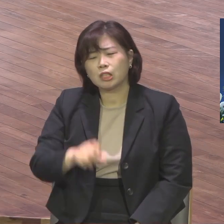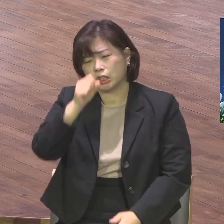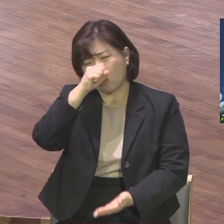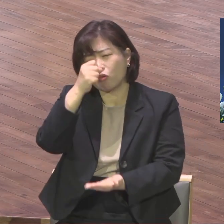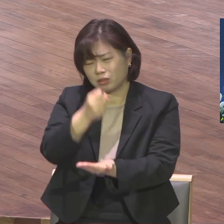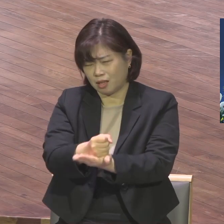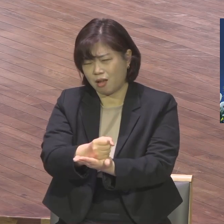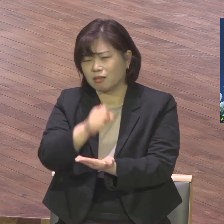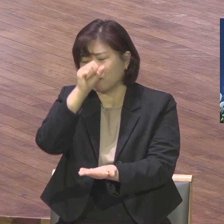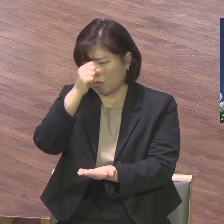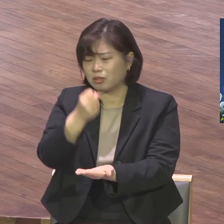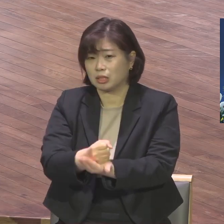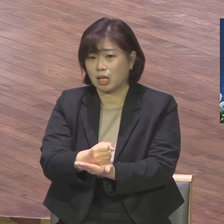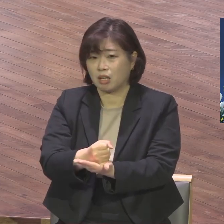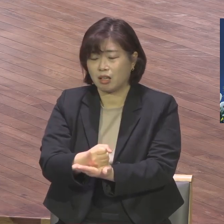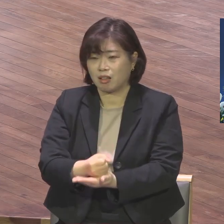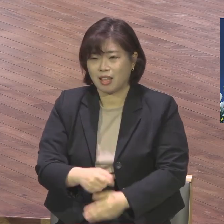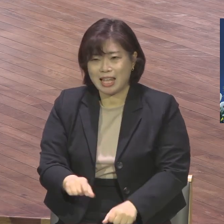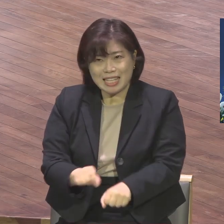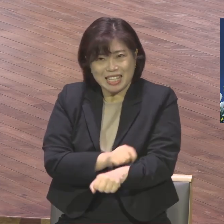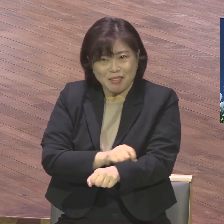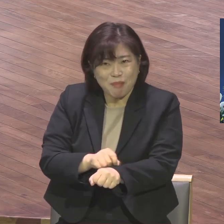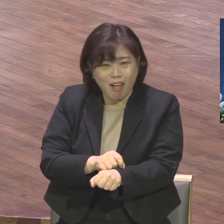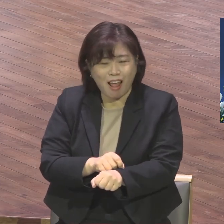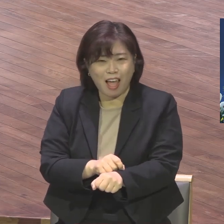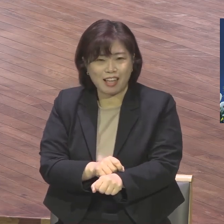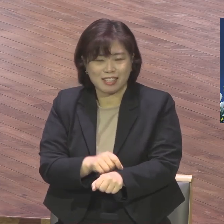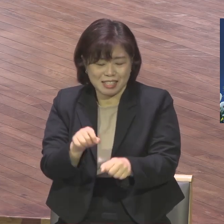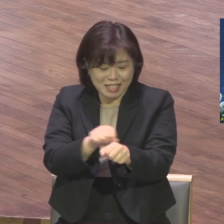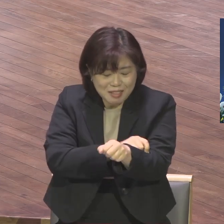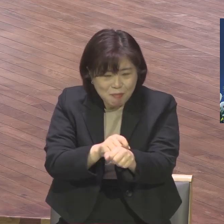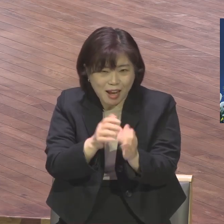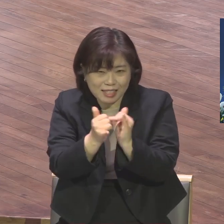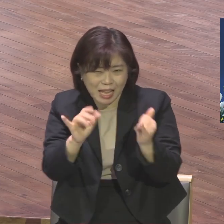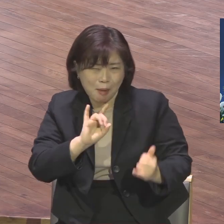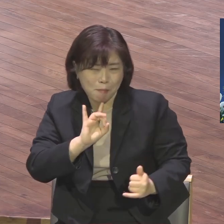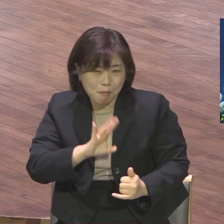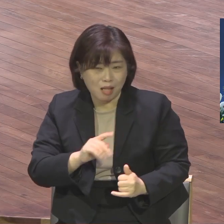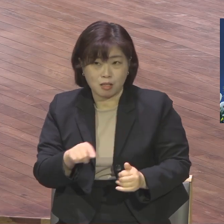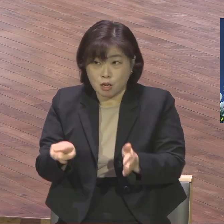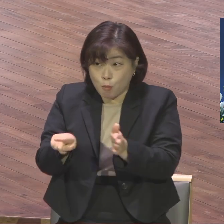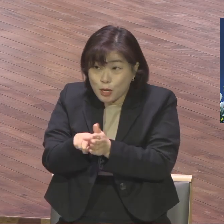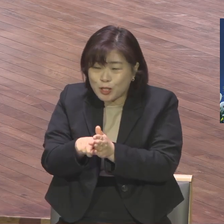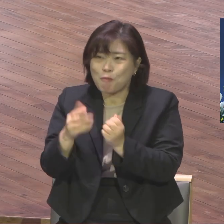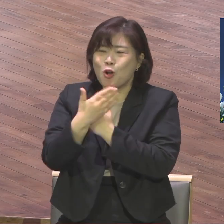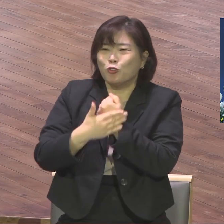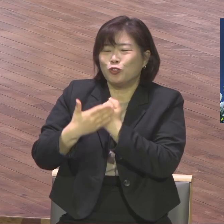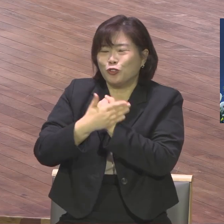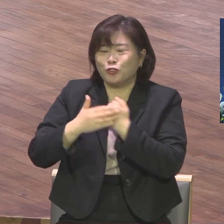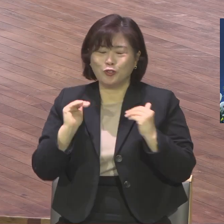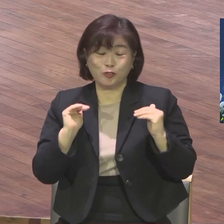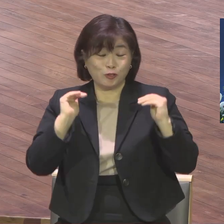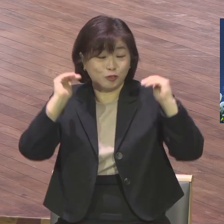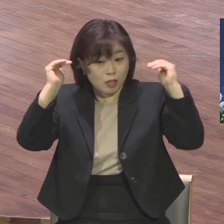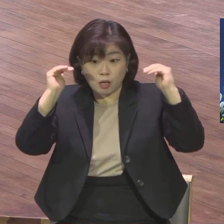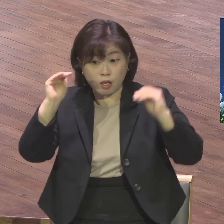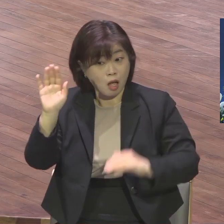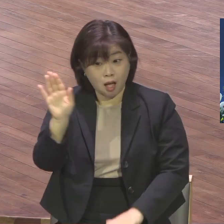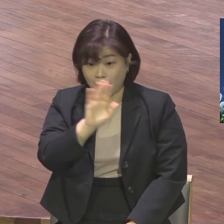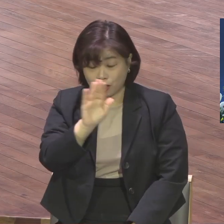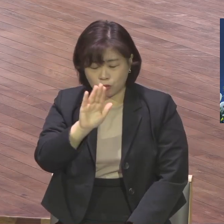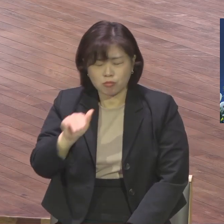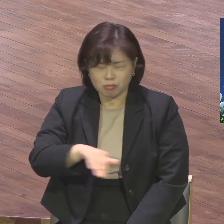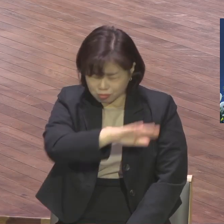상태예요. 별난 게 아니에요. 특별한 게 아니에요. 말씀으로 계속 자라가는 것이 영적 정상